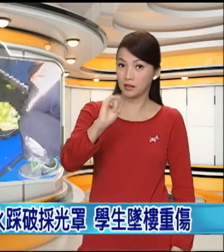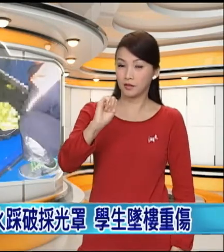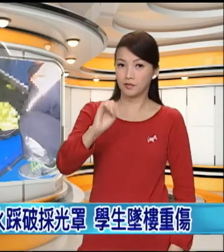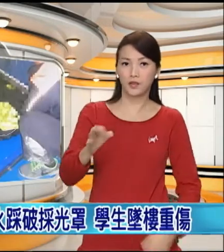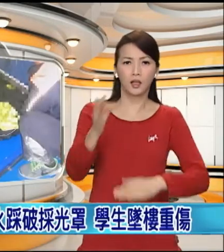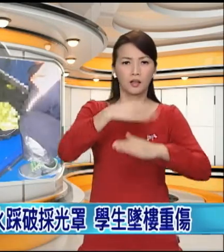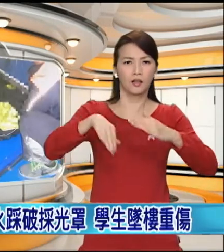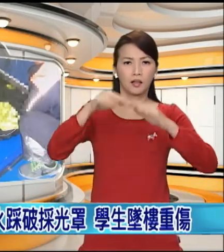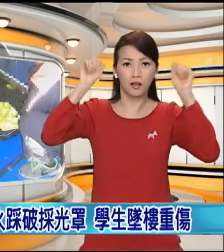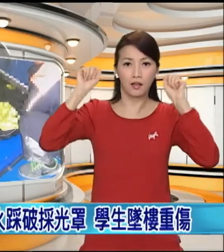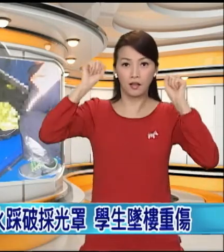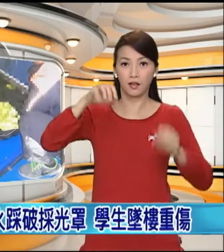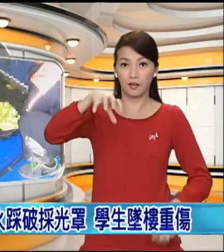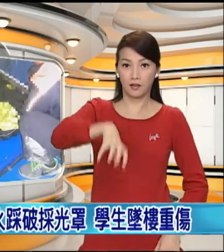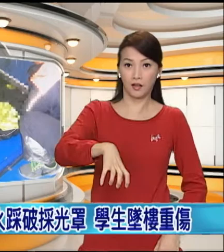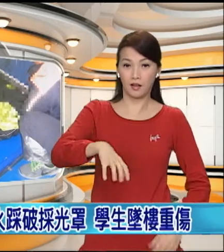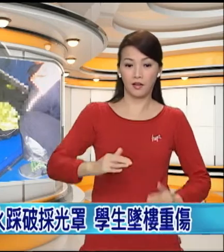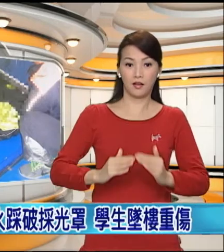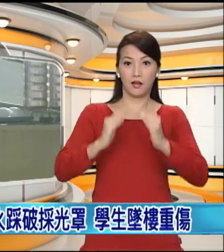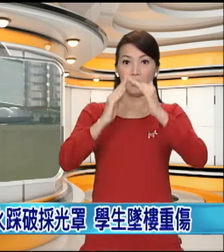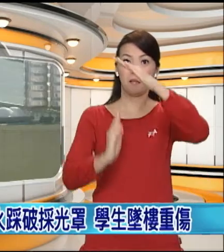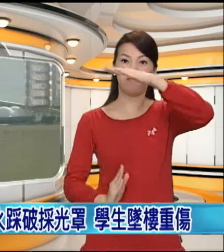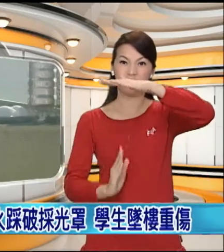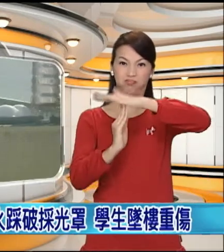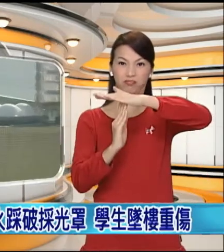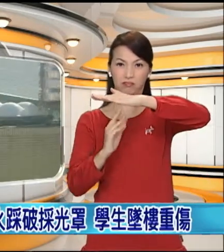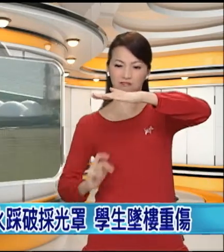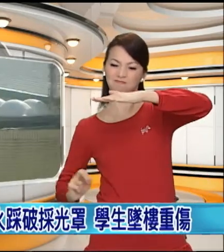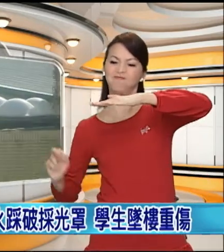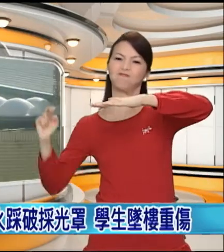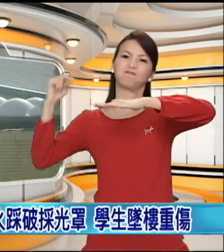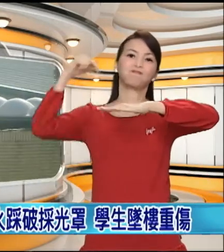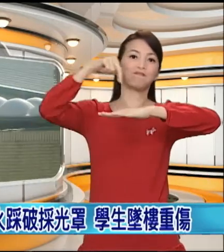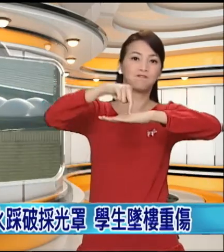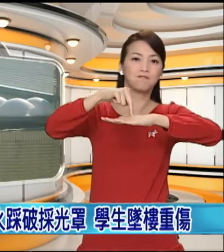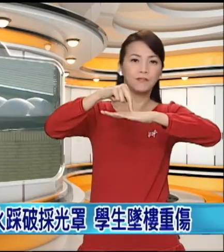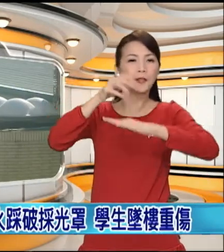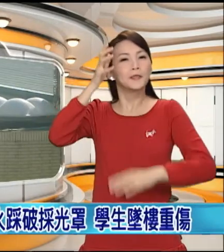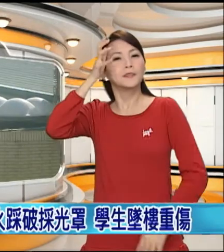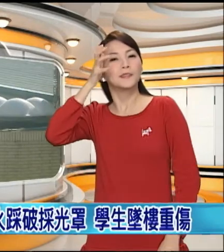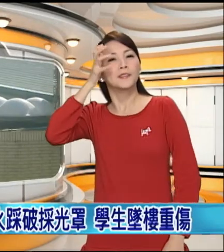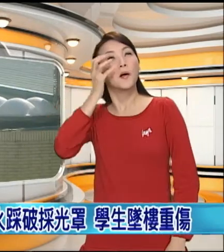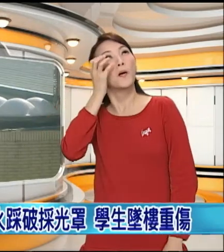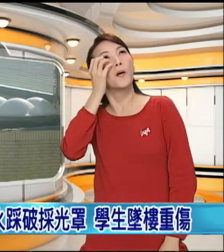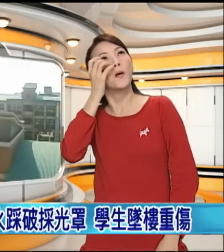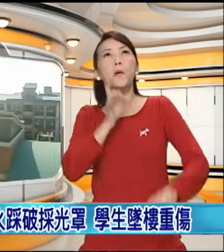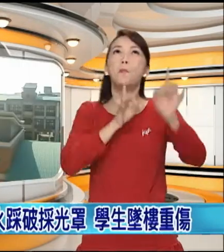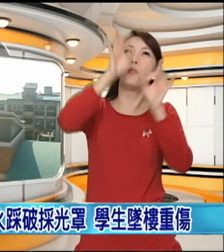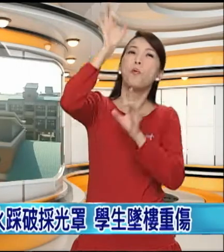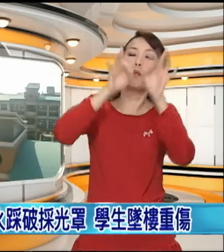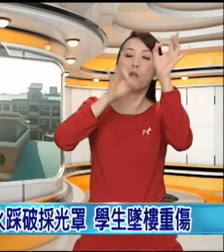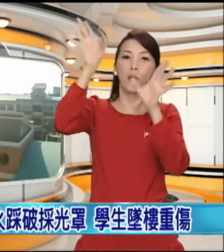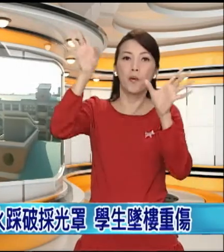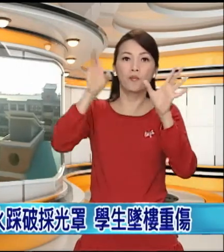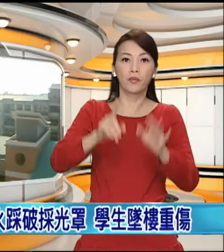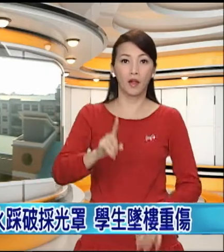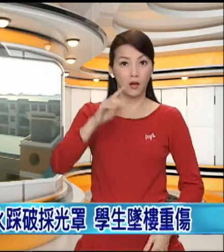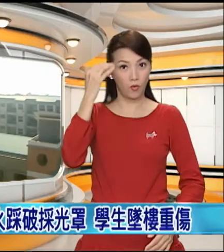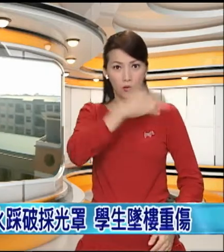爬上学校体育馆顶楼，想要去看烟火，但是这其中一名男学生却做破了